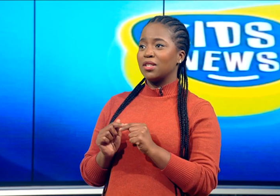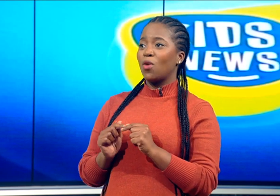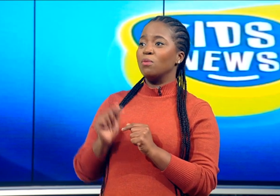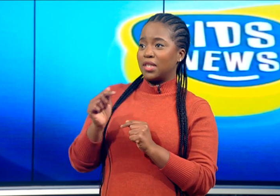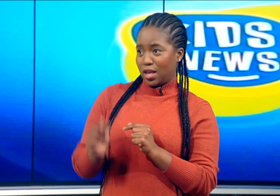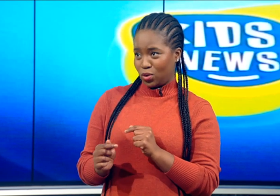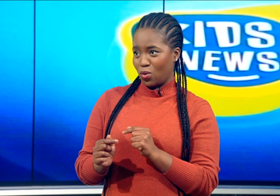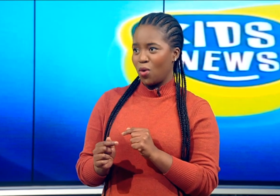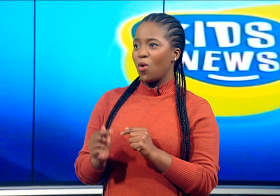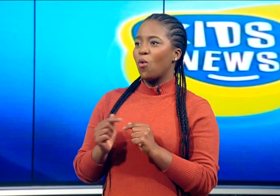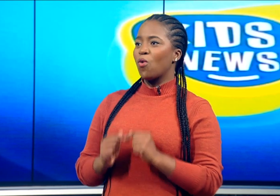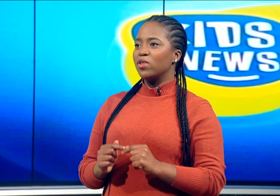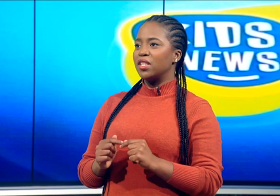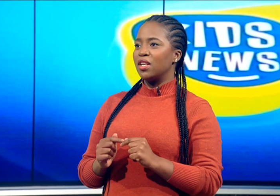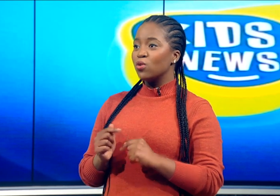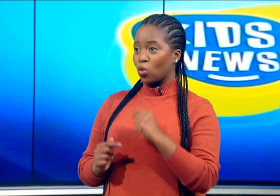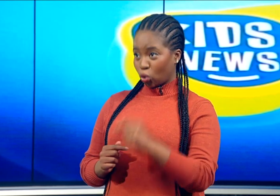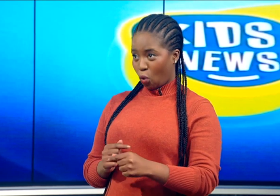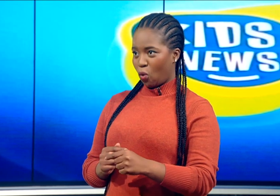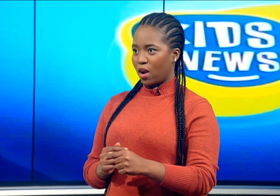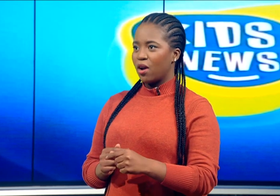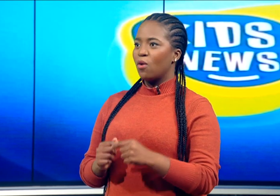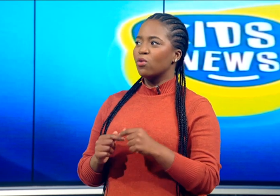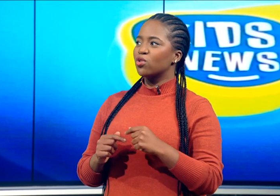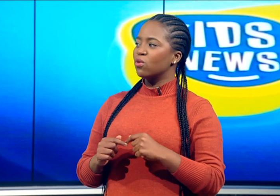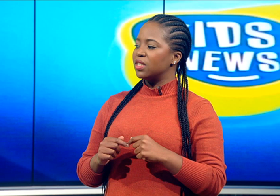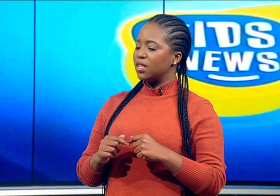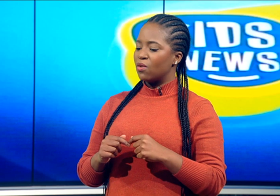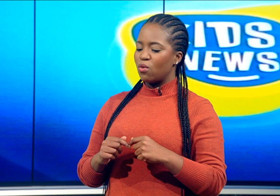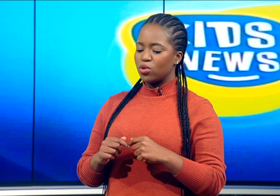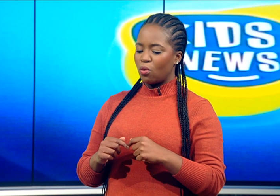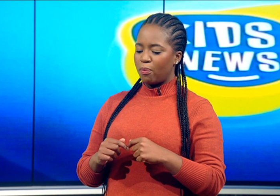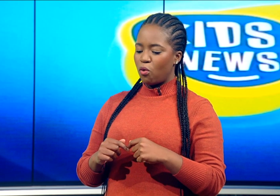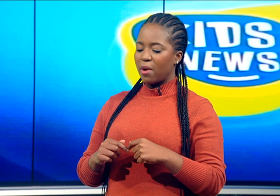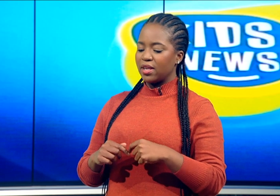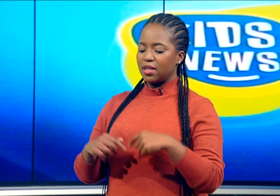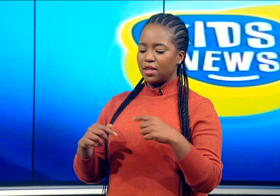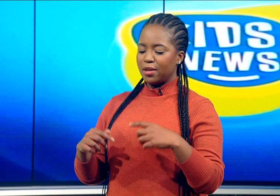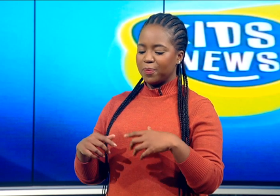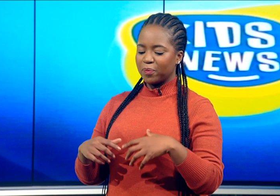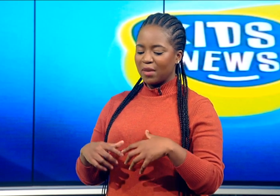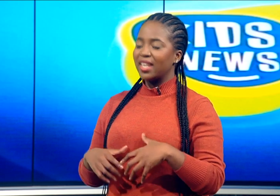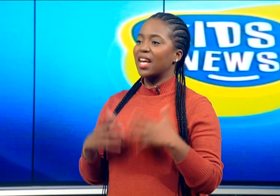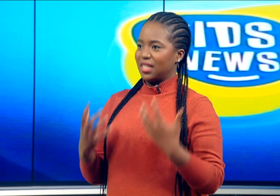baphasise umthetho wokuthi luzoqokwa usho ukuthi kuzophuma